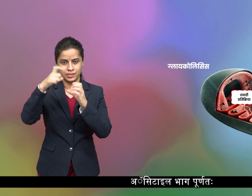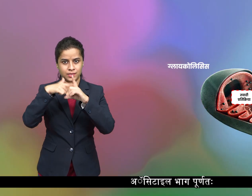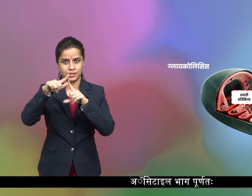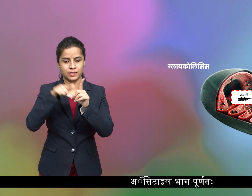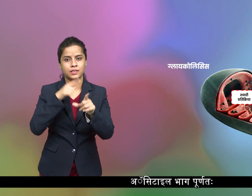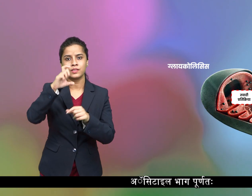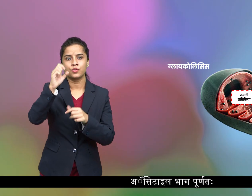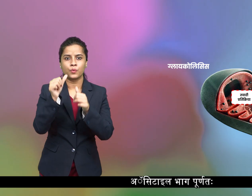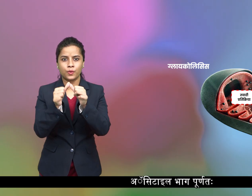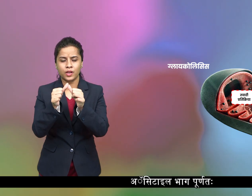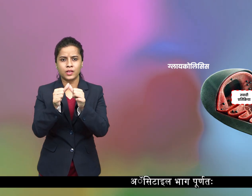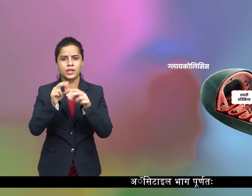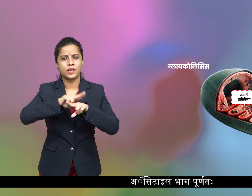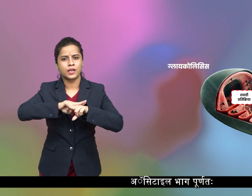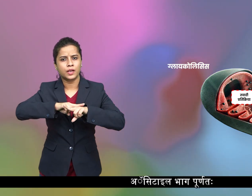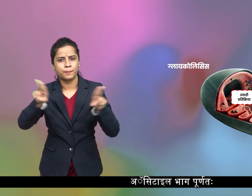ॲसिटाइल भाग पूर्णतः